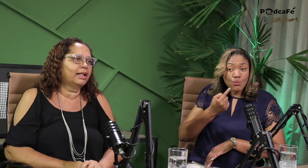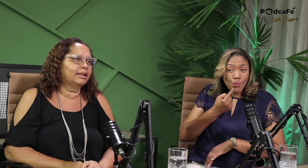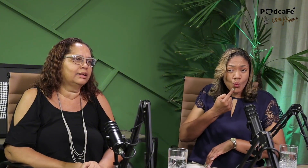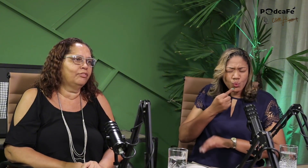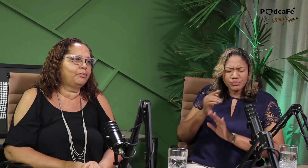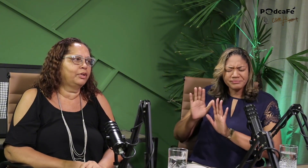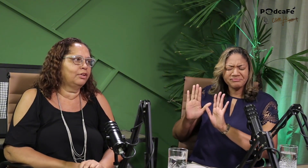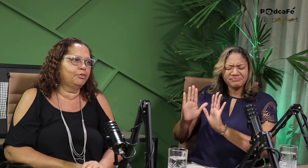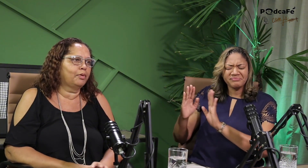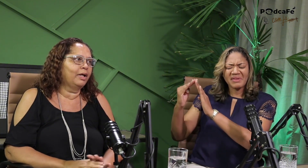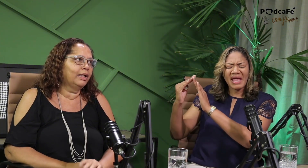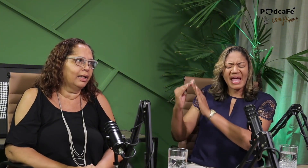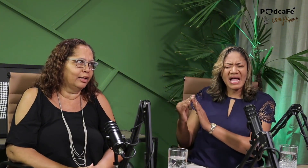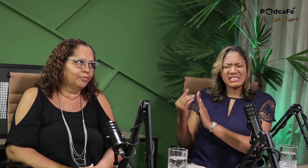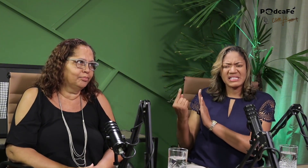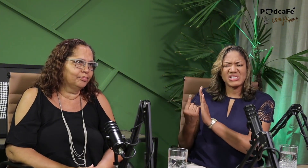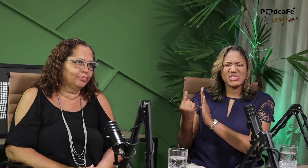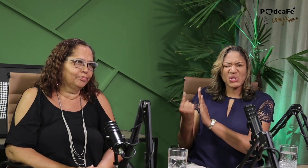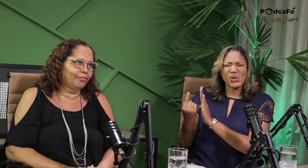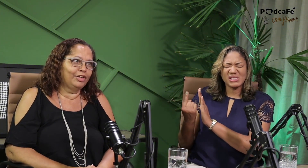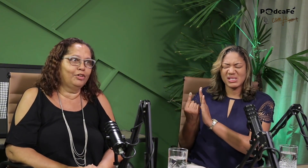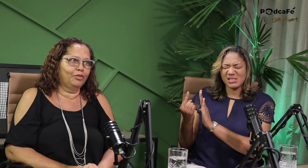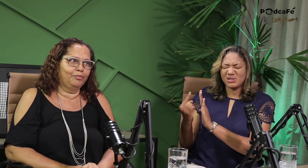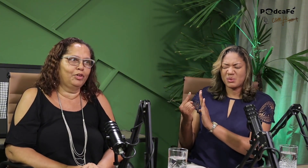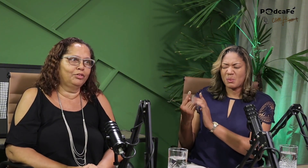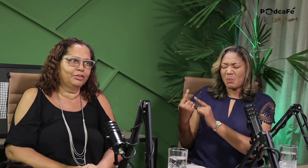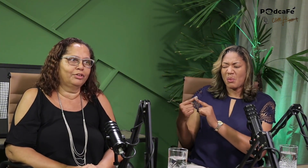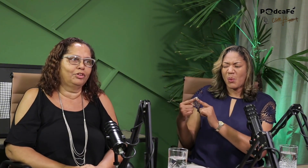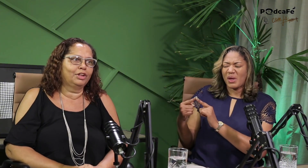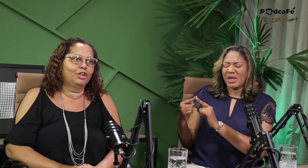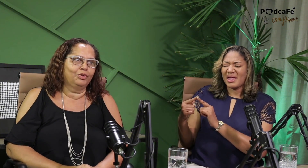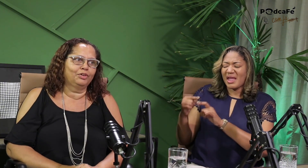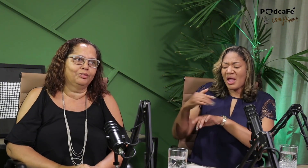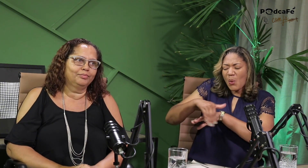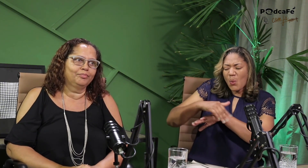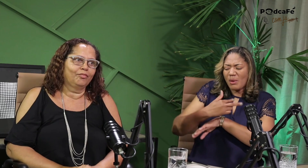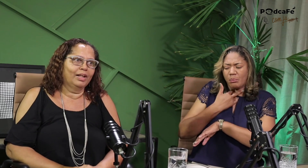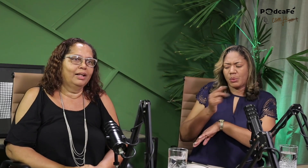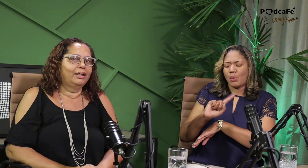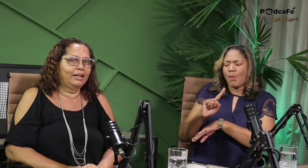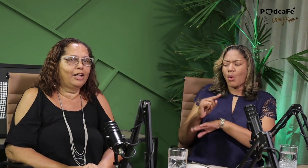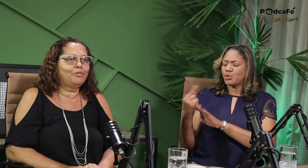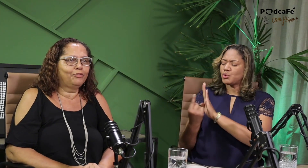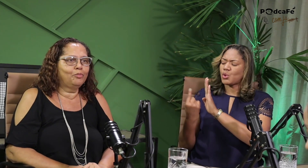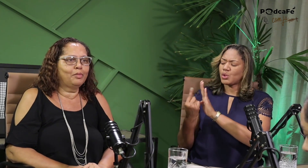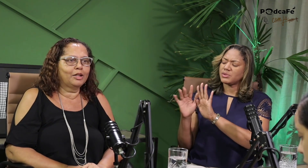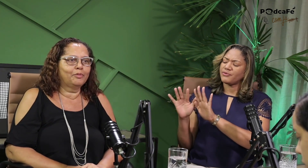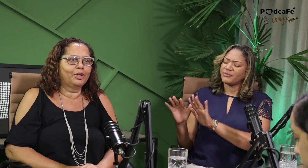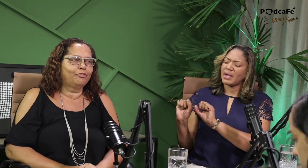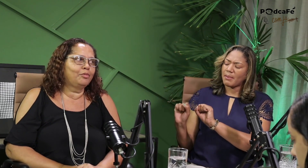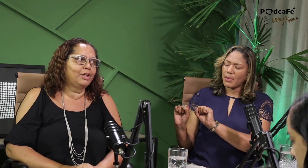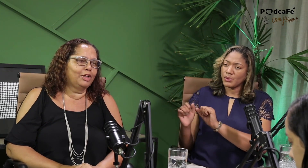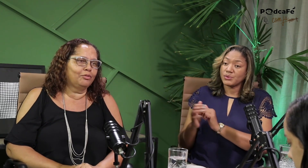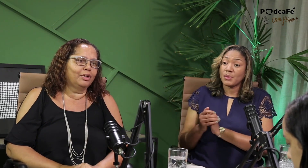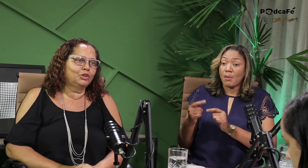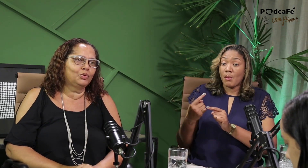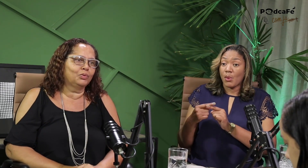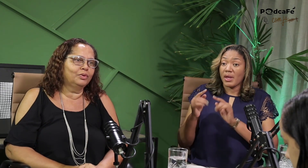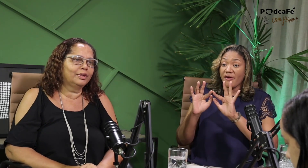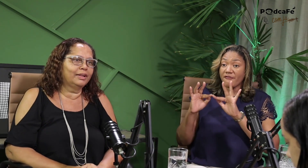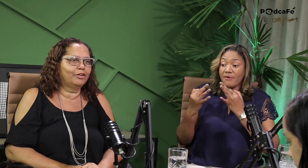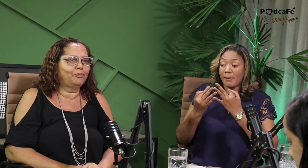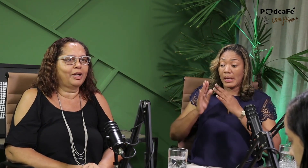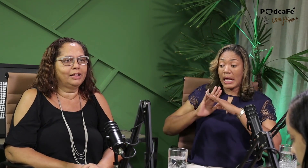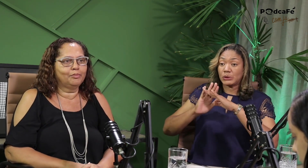dentro de casa, não vai poder servir para mais nada. Em 1988. E realmente foi um baque, porque a família nenhuma